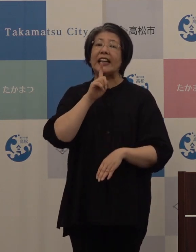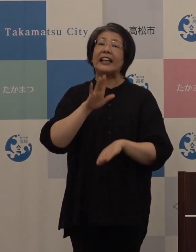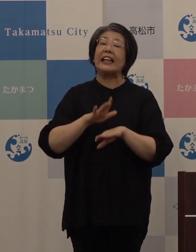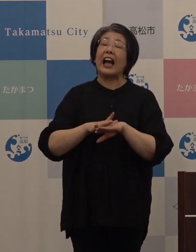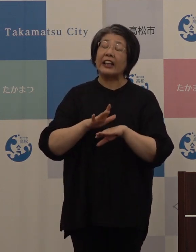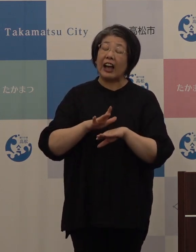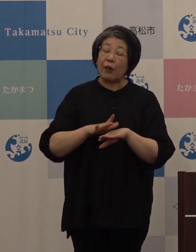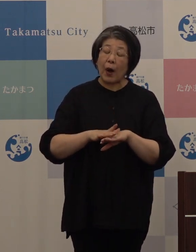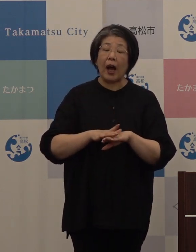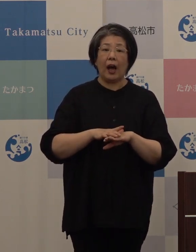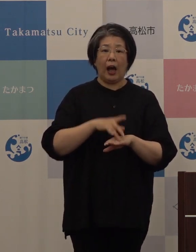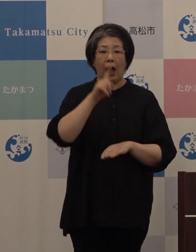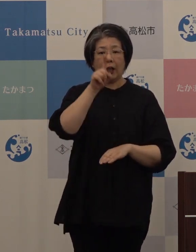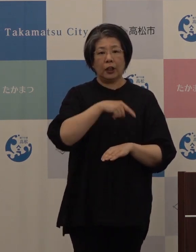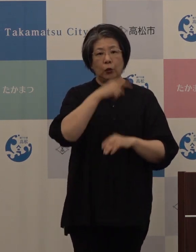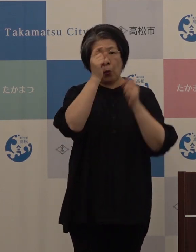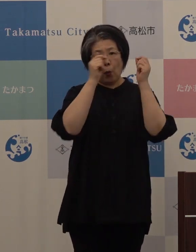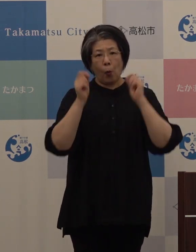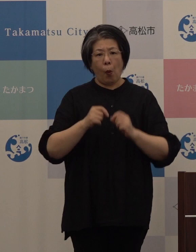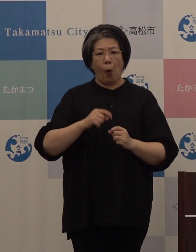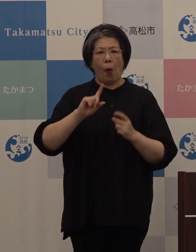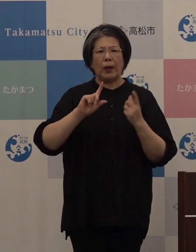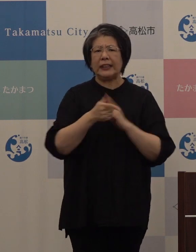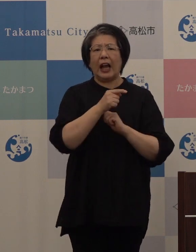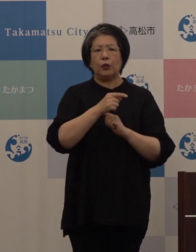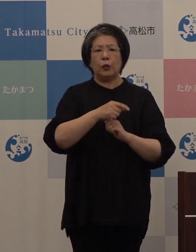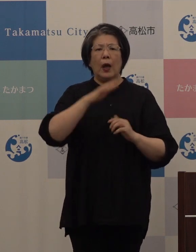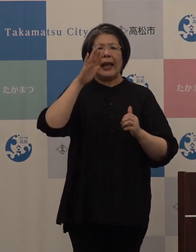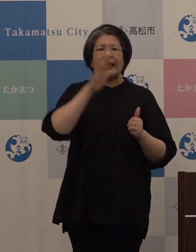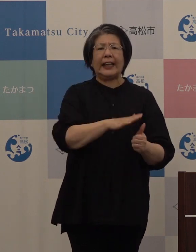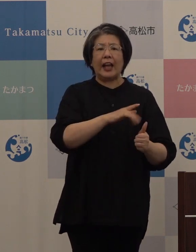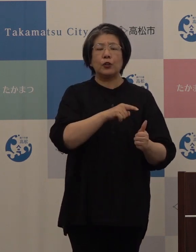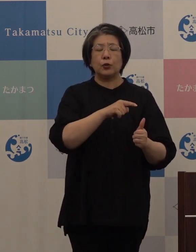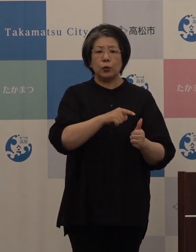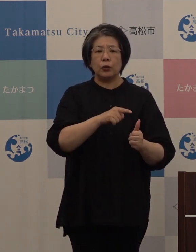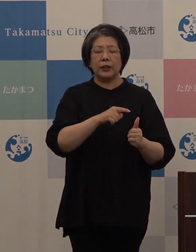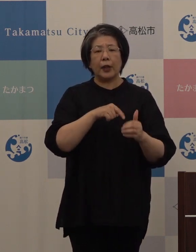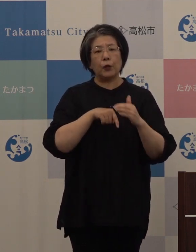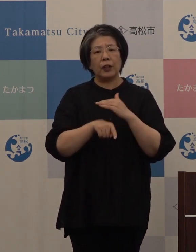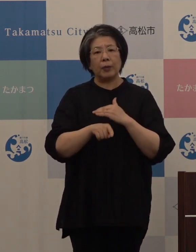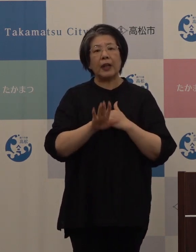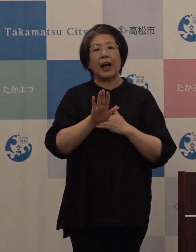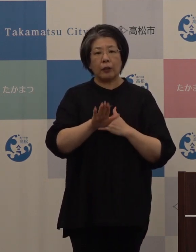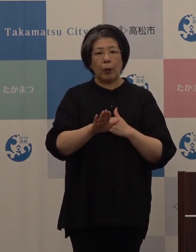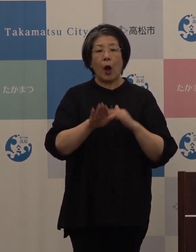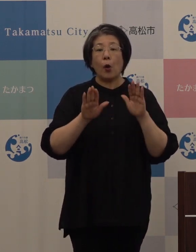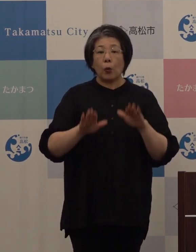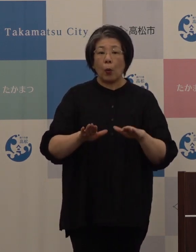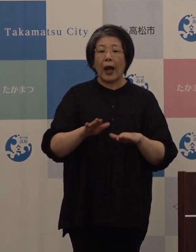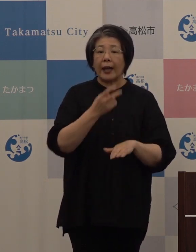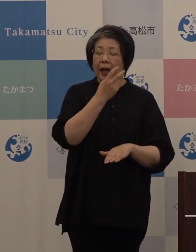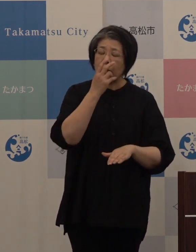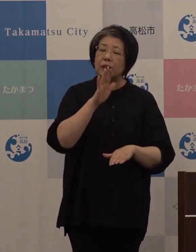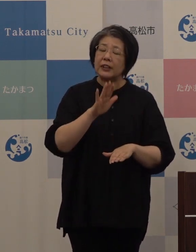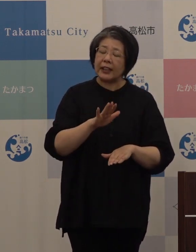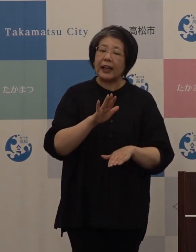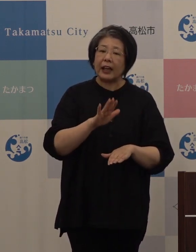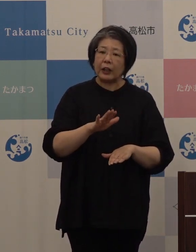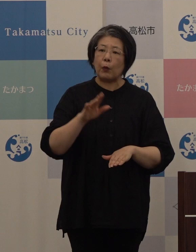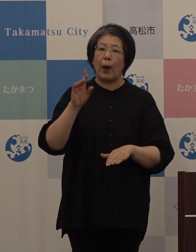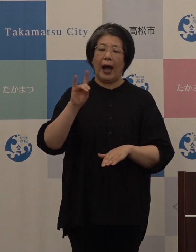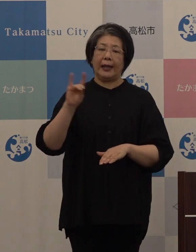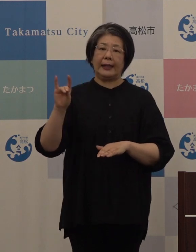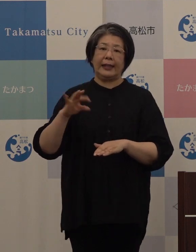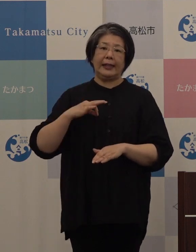りにおいては、直接的な内容と関係のないところの発言があったということでございますので、その点におい